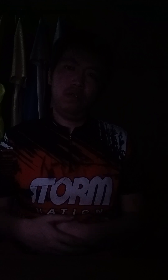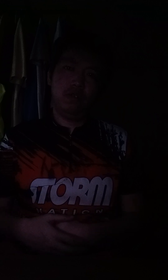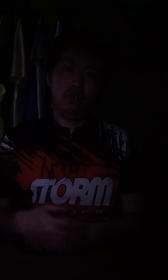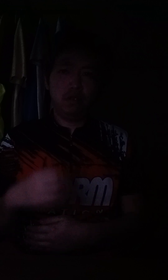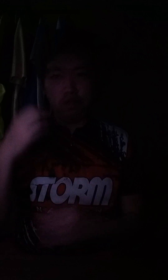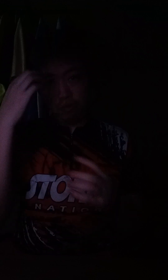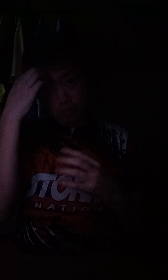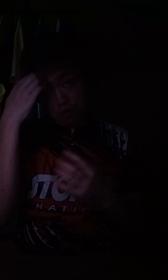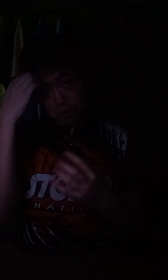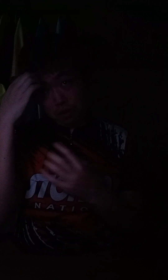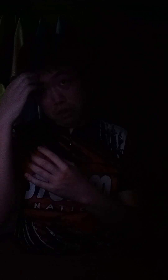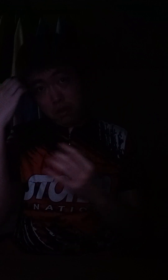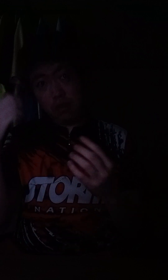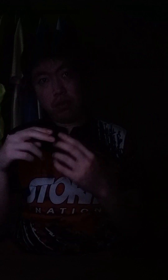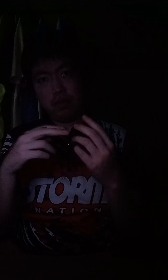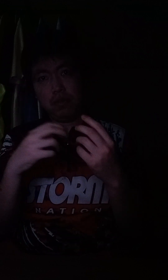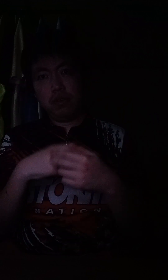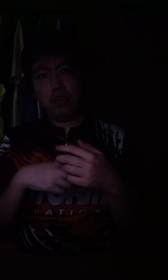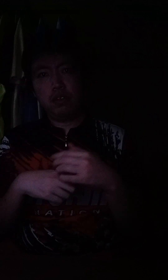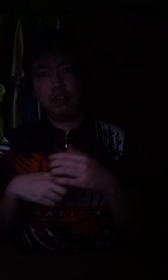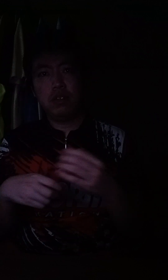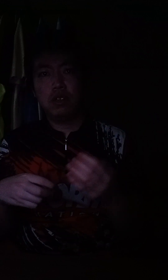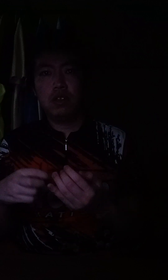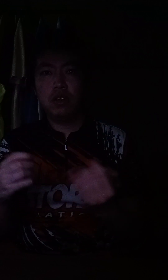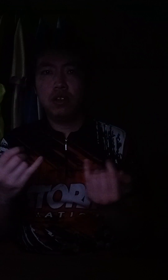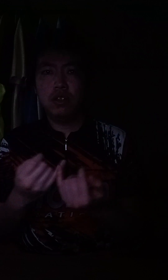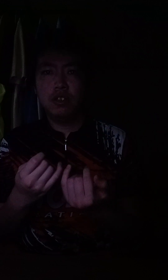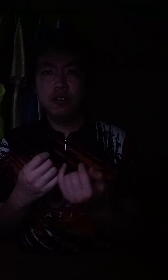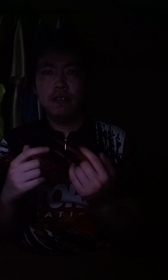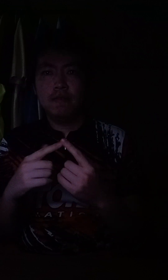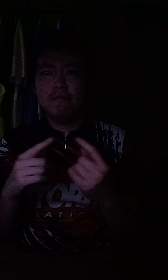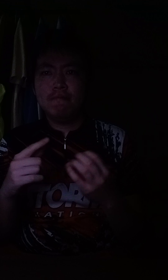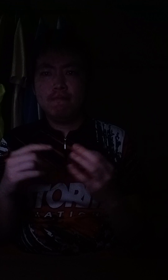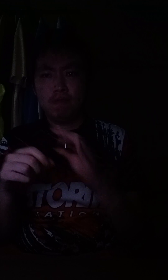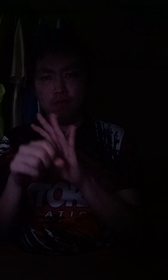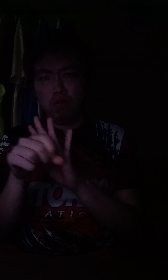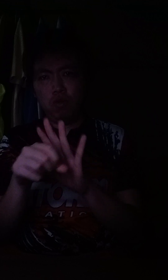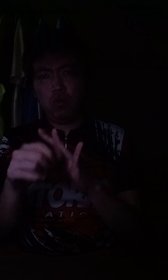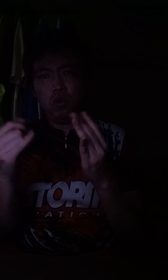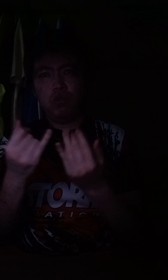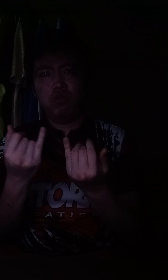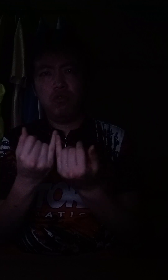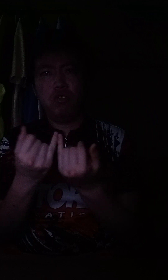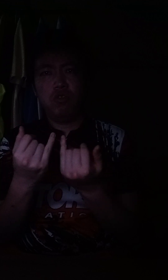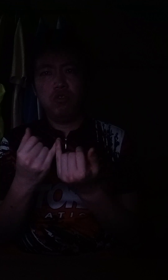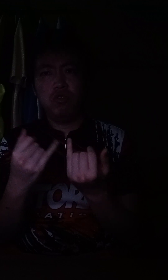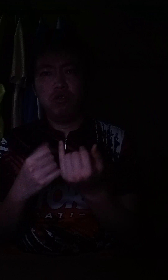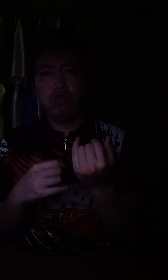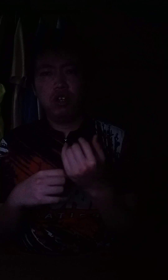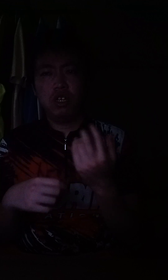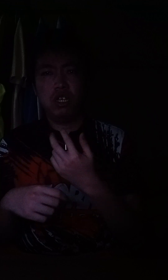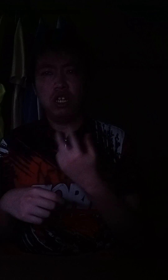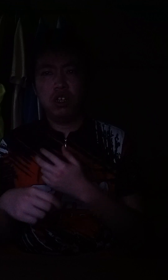아빠와 현아가 병원에 있을 때면 어쩔 수 없이 돌봐줄 수 없는 현수가 늘 마음에 걸리곤